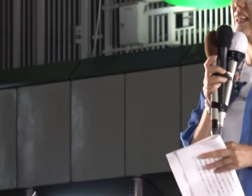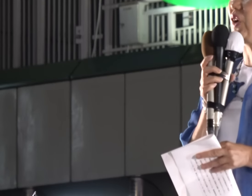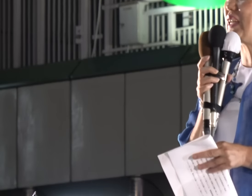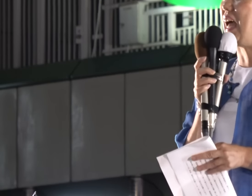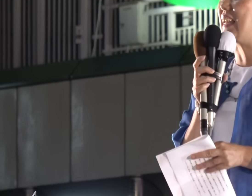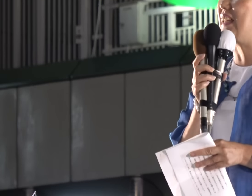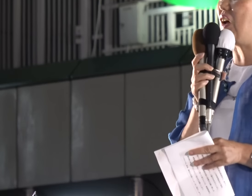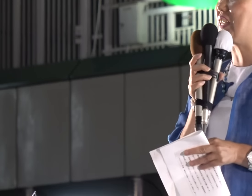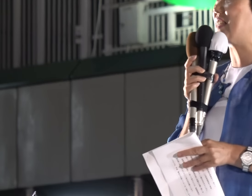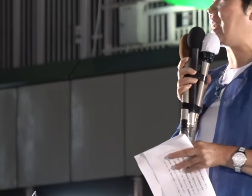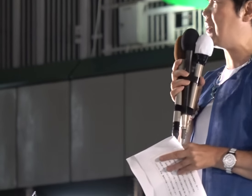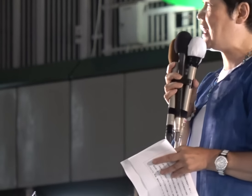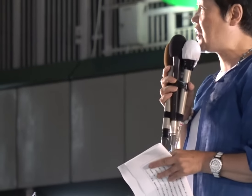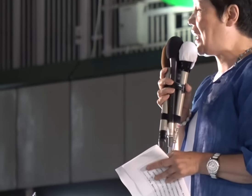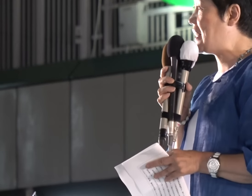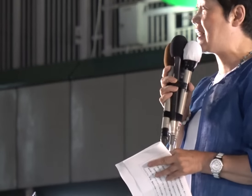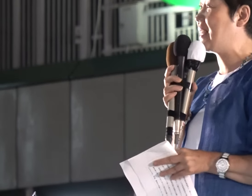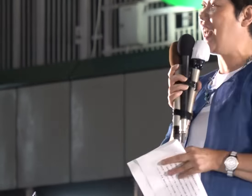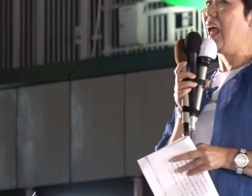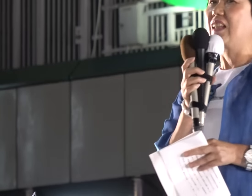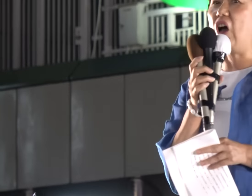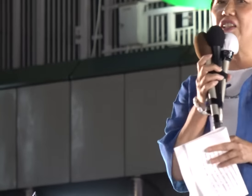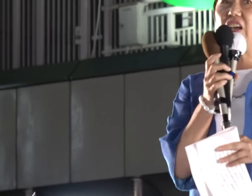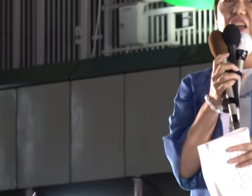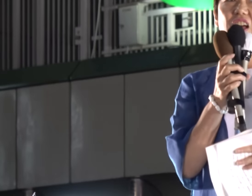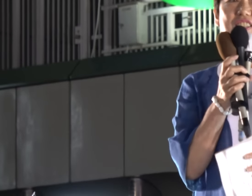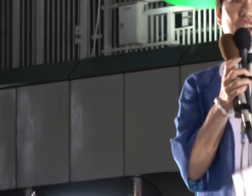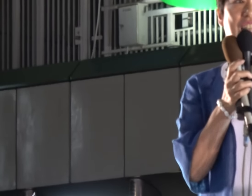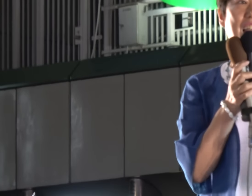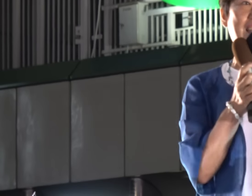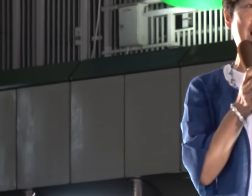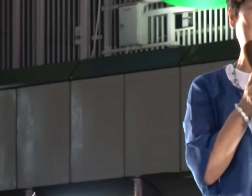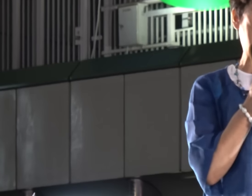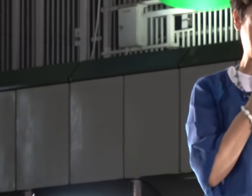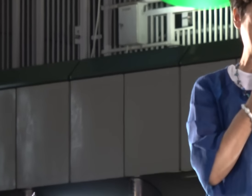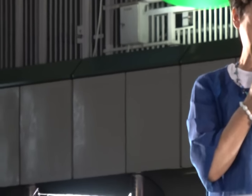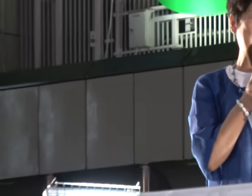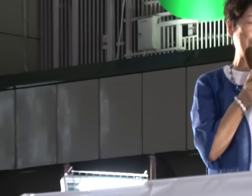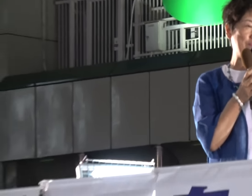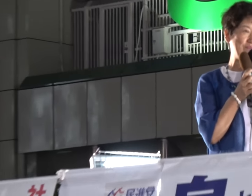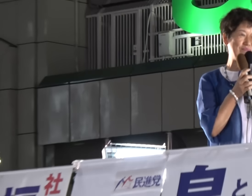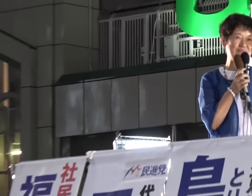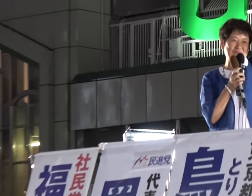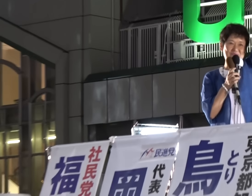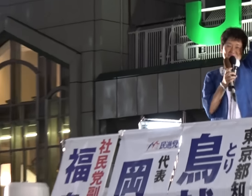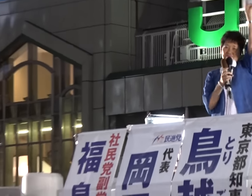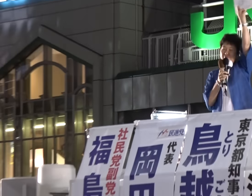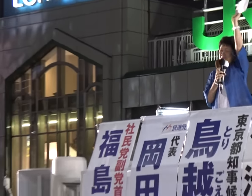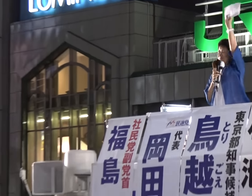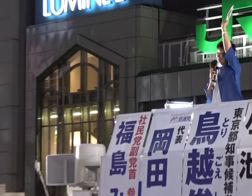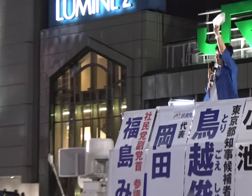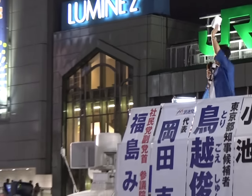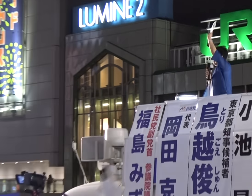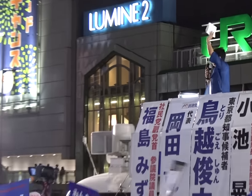私、都議会議員の西崎美津子です。どうぞよろしくお願いいたします。